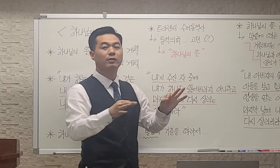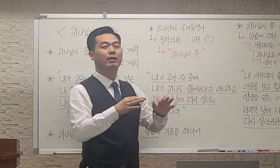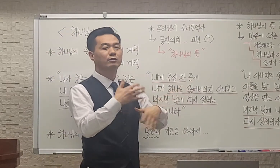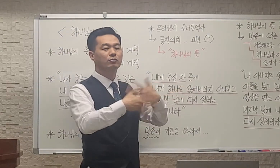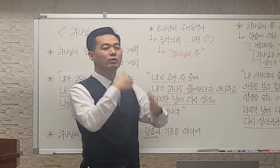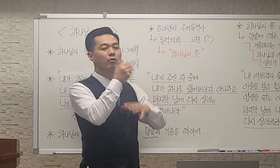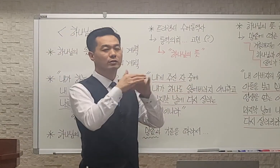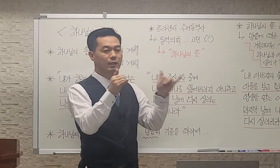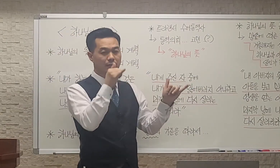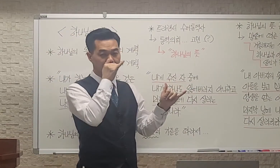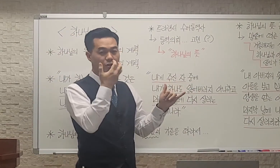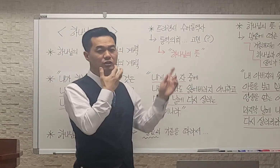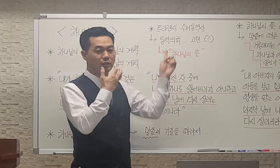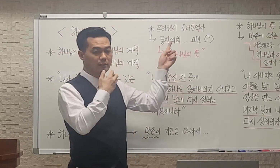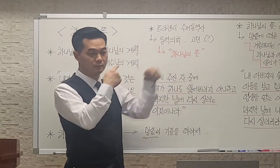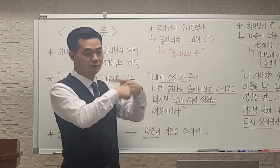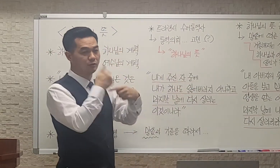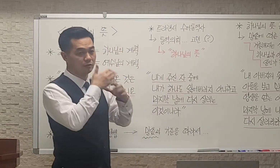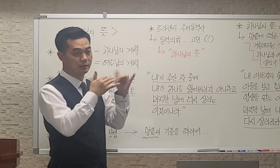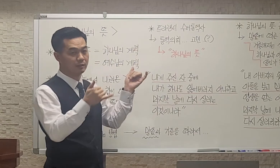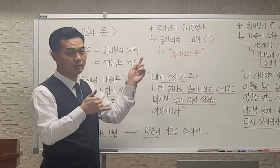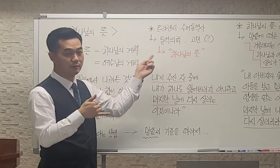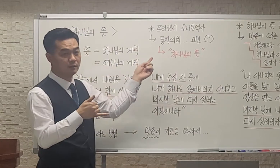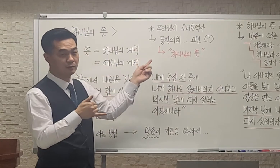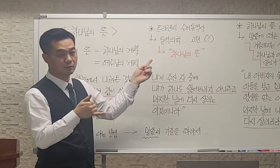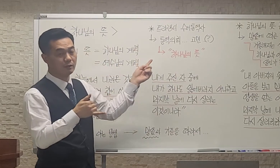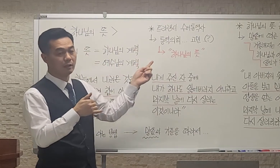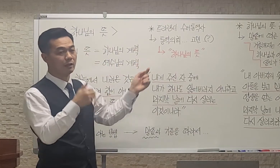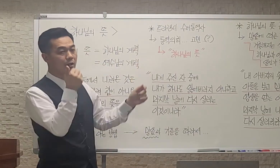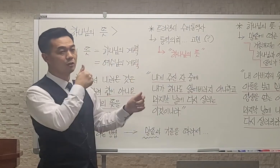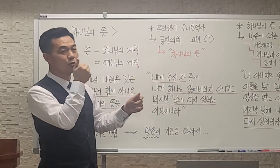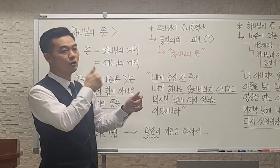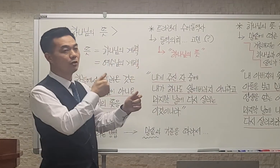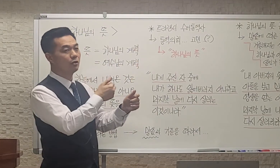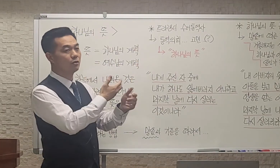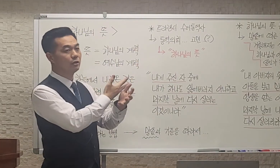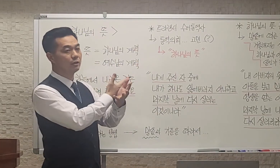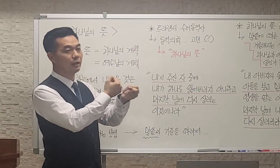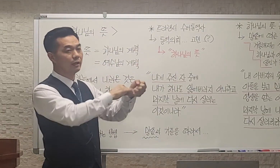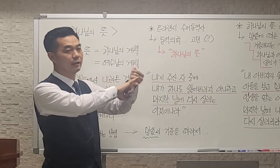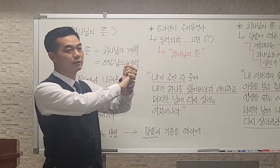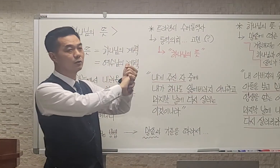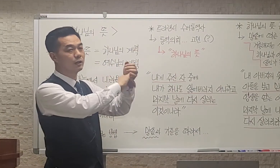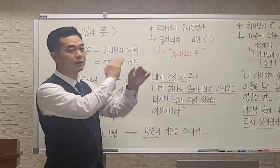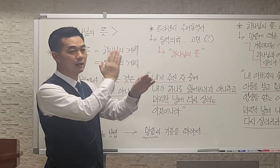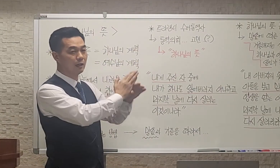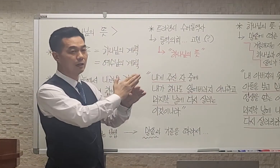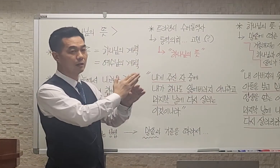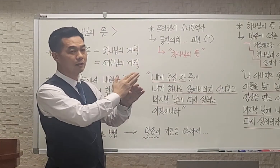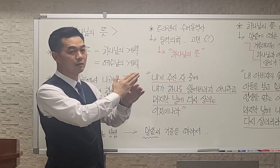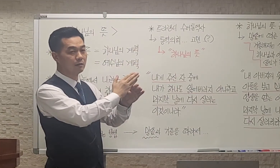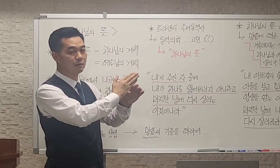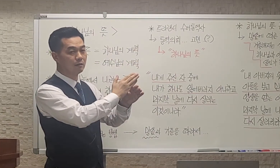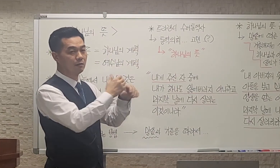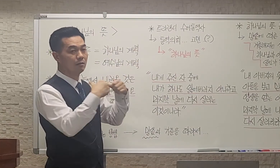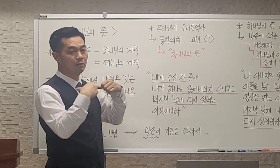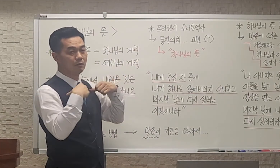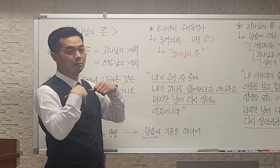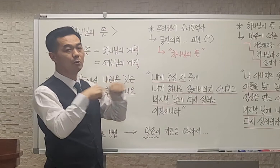프리랜서 수학 통역사가 있어요. 권청이 통역사. 그런데 통역을 약속을 했다가